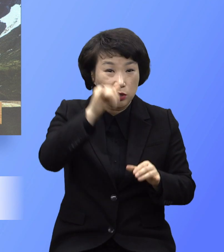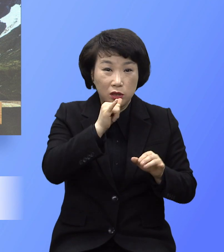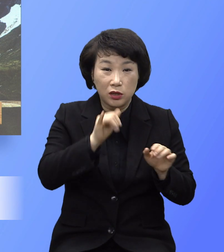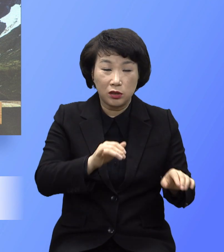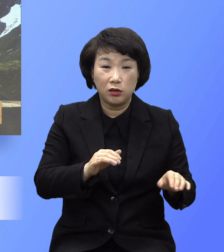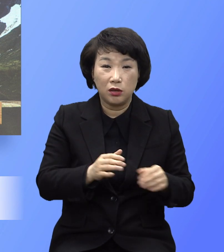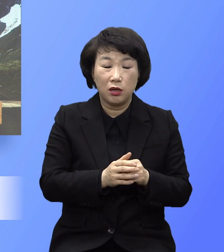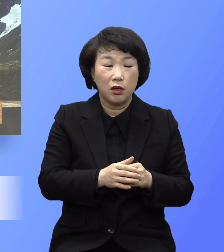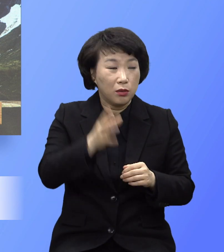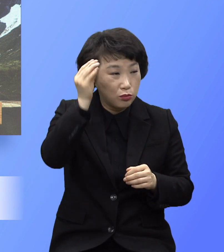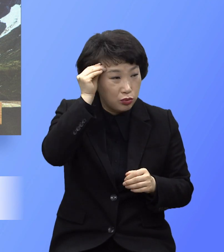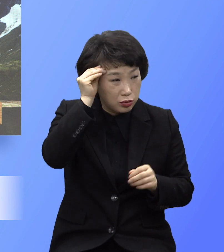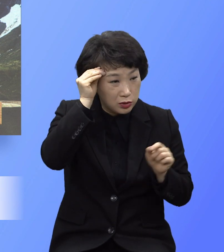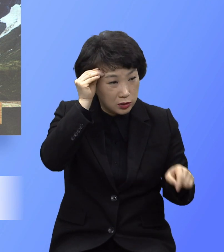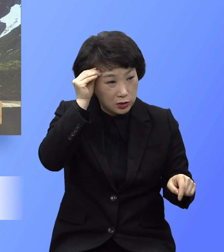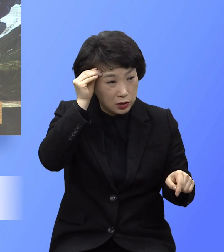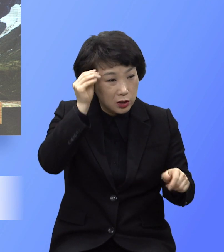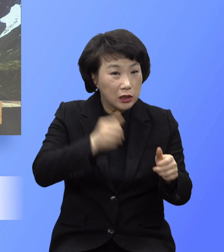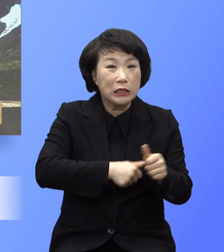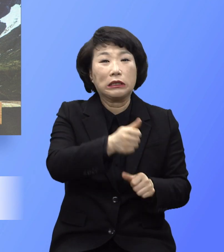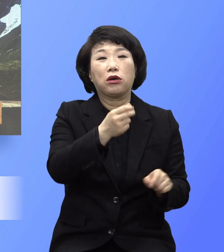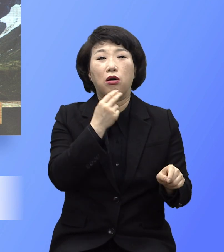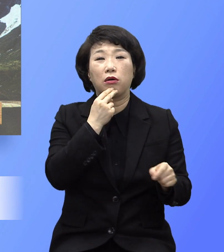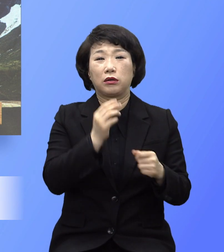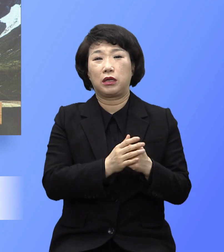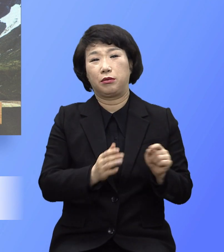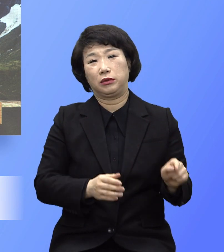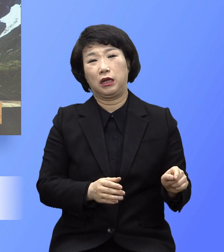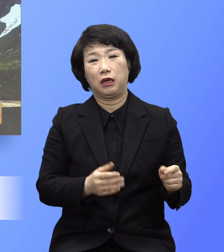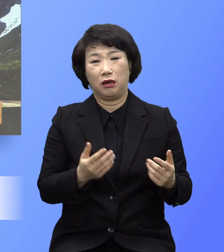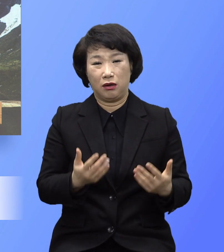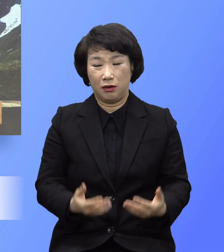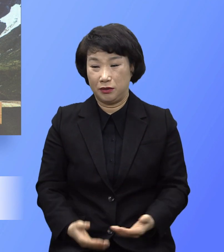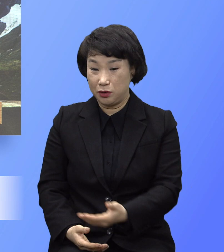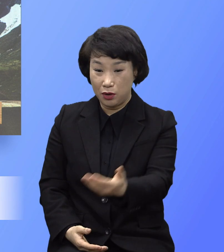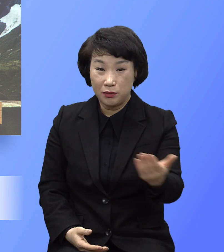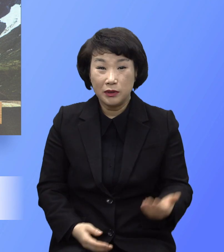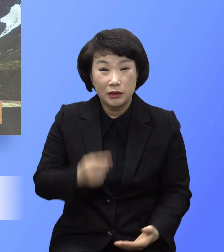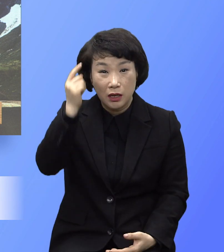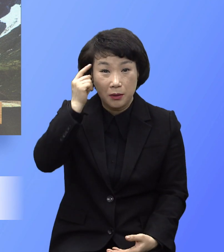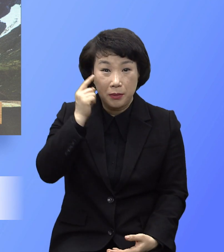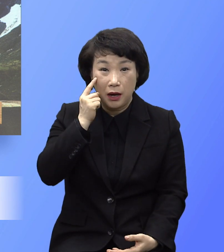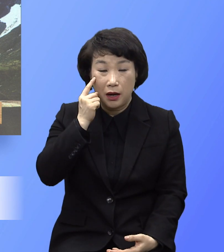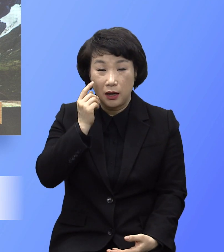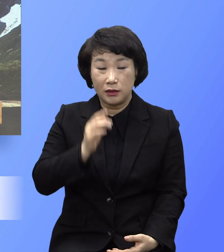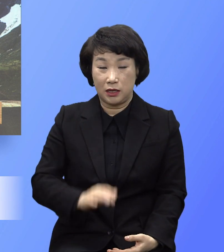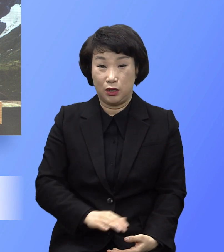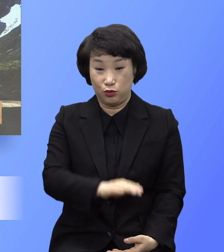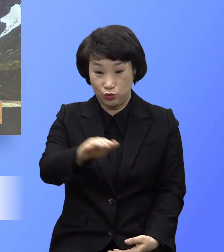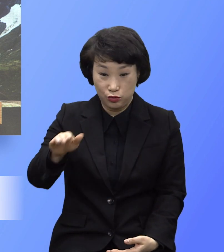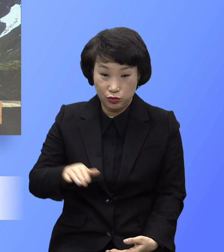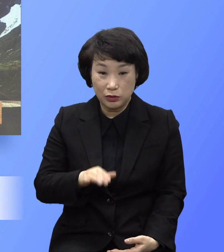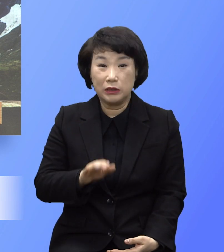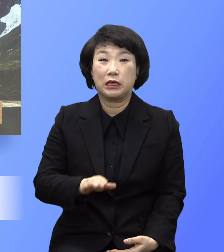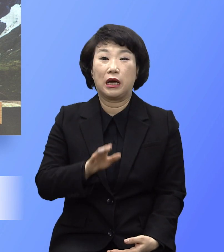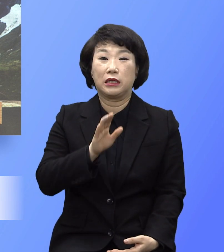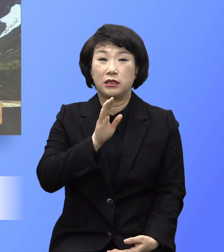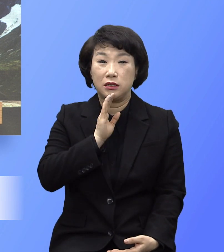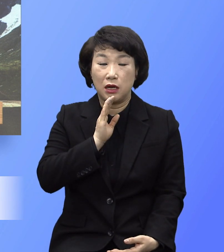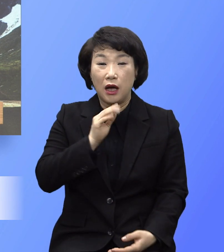망각과 무지를 못 이겨서 그래요. 여러분 잘 들어. 우리는